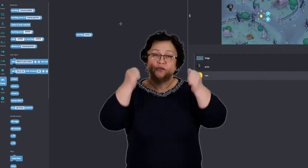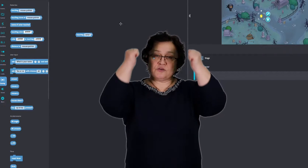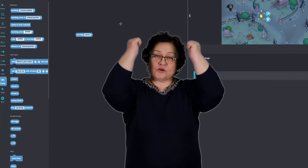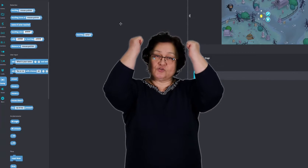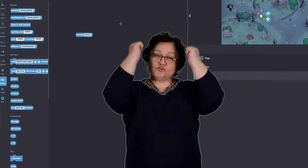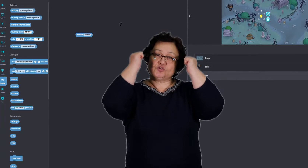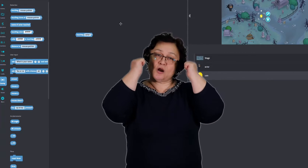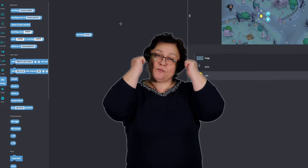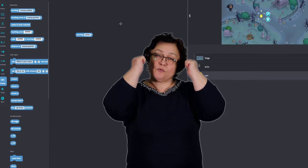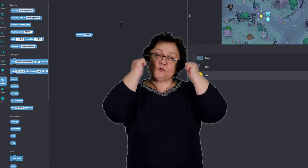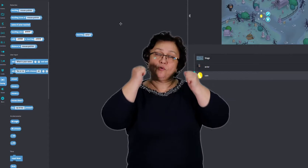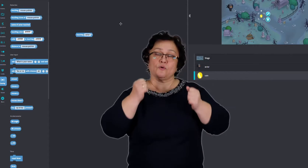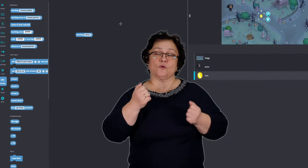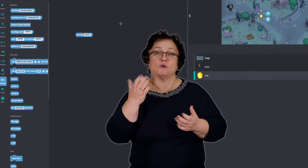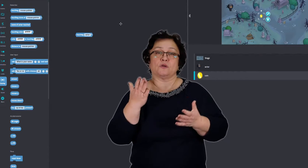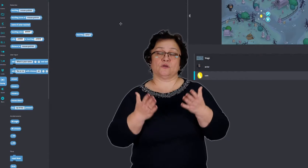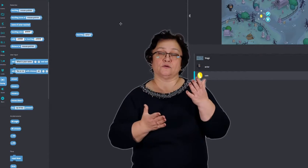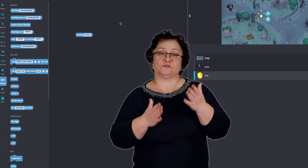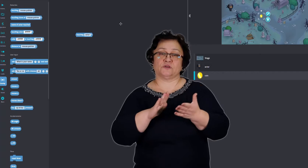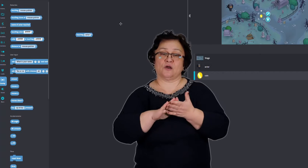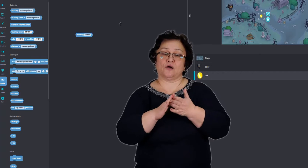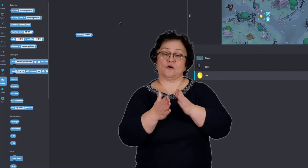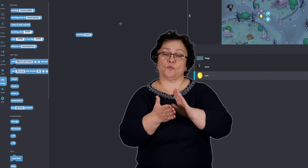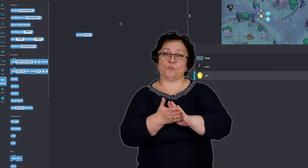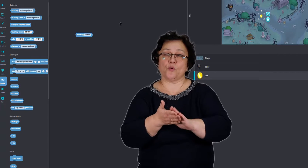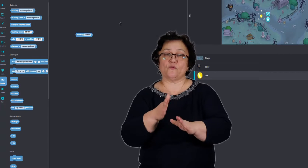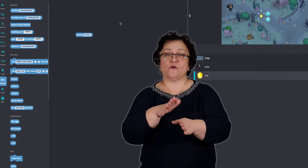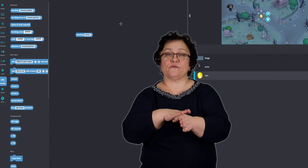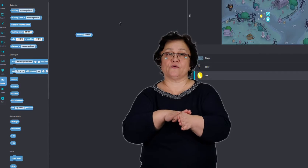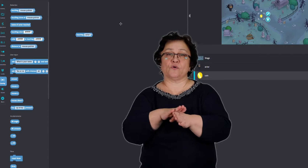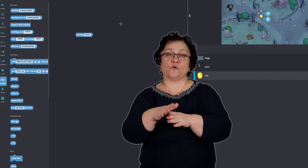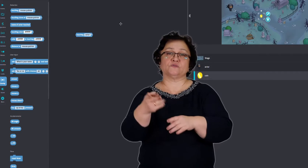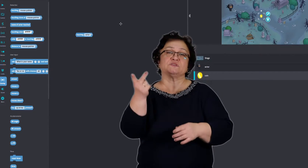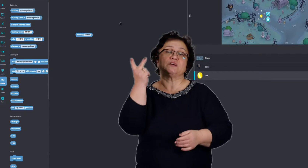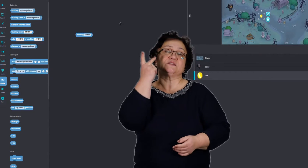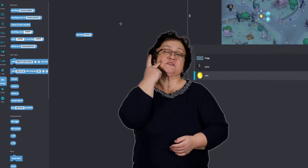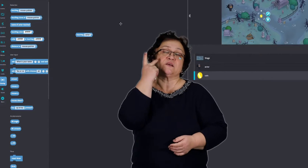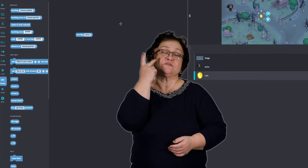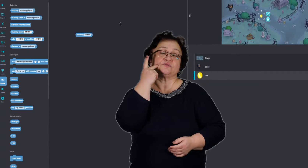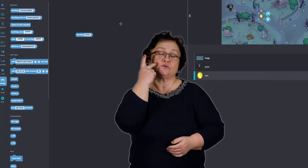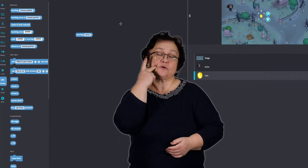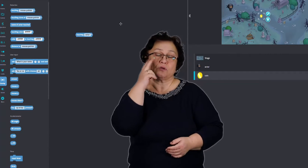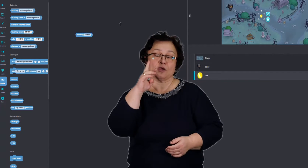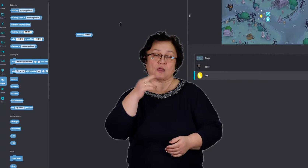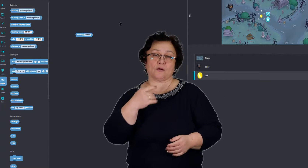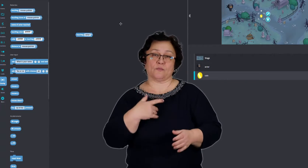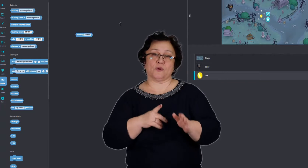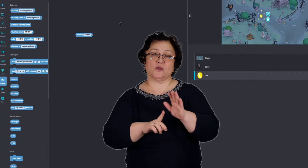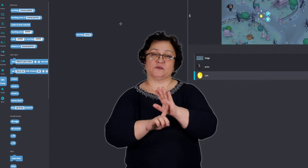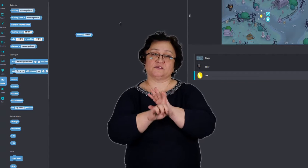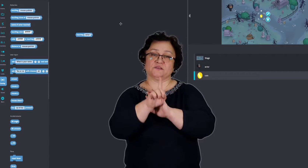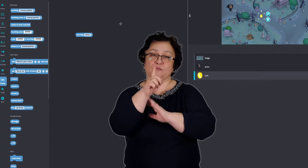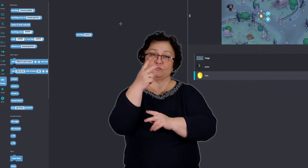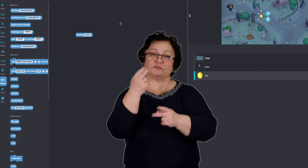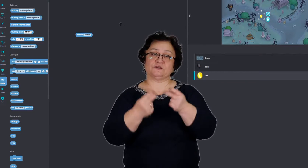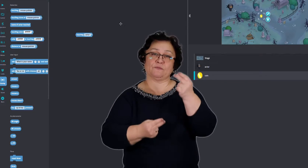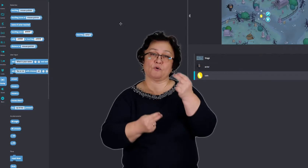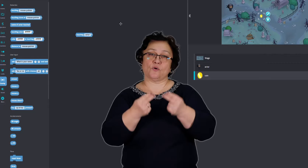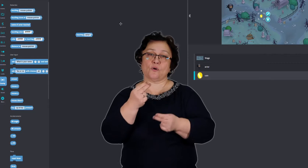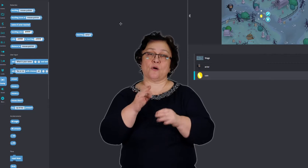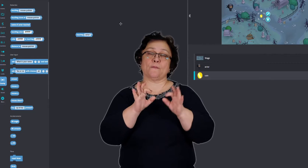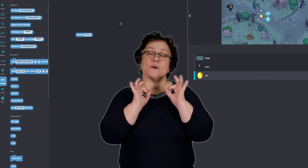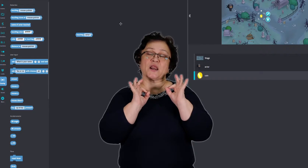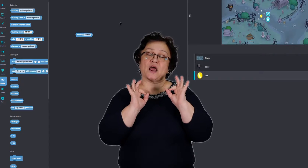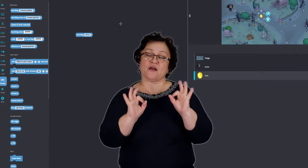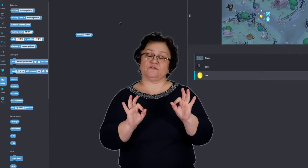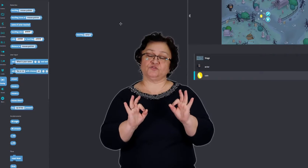шапку. При цьому ця умова виконується завжди після того, як ми запустимо гру. Тому правильніше